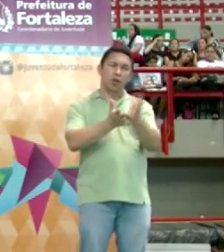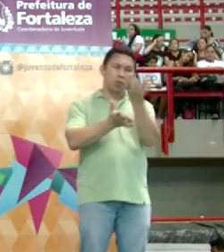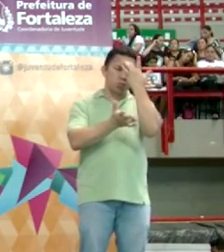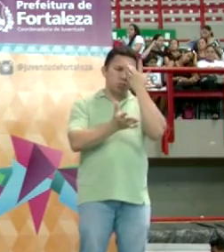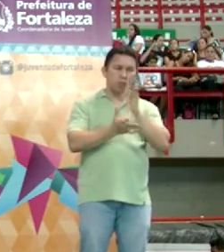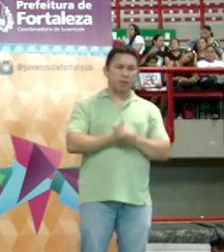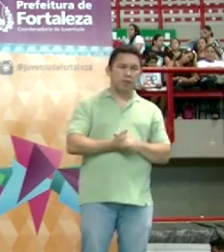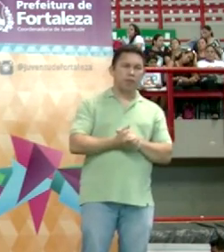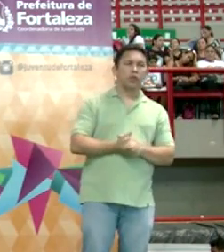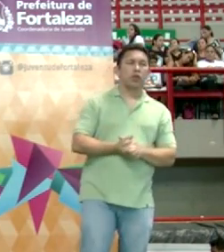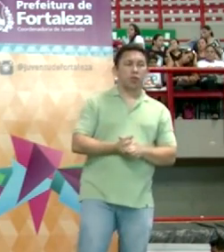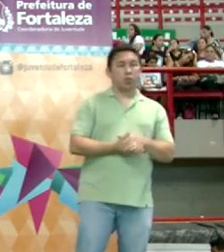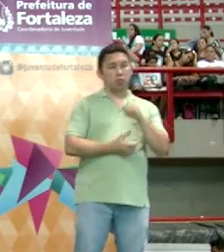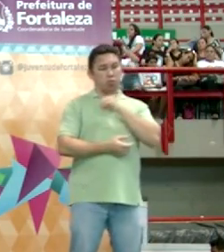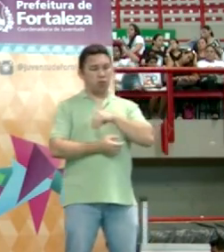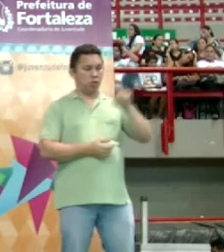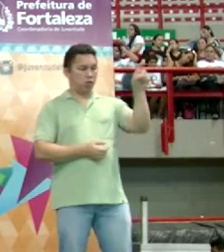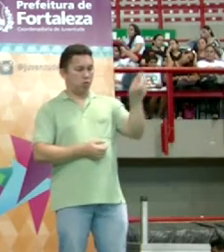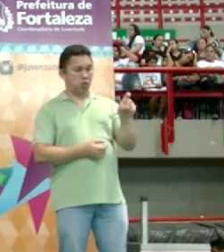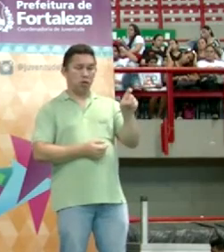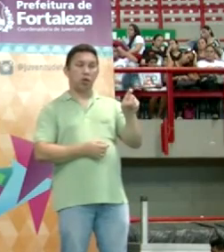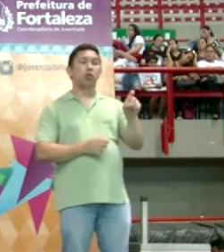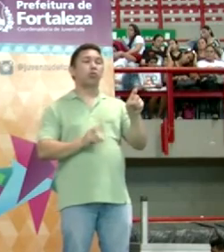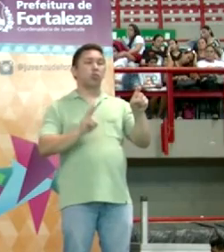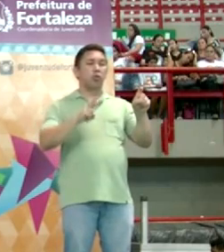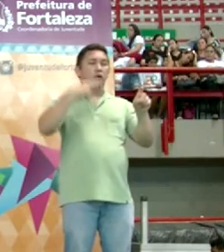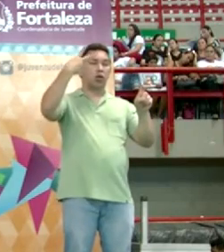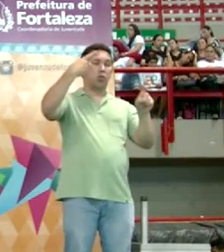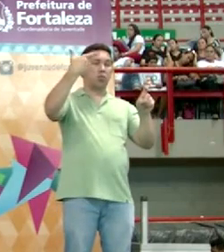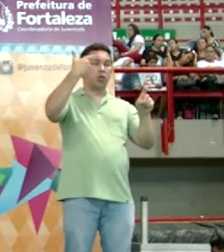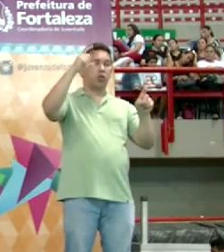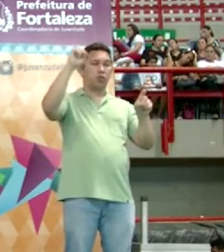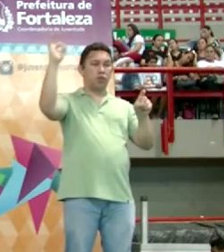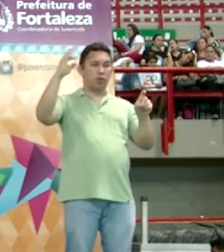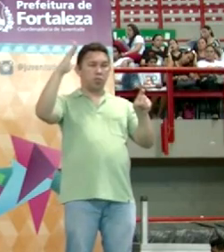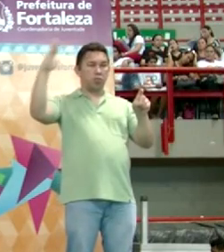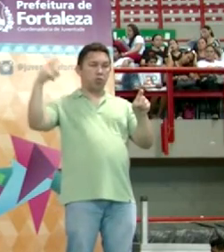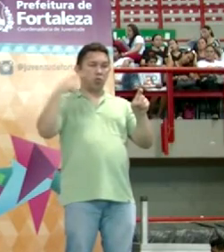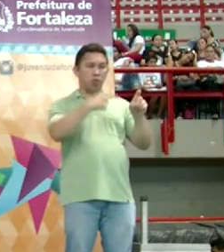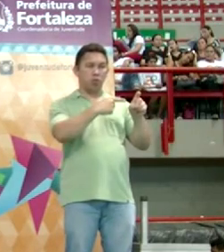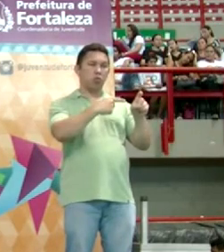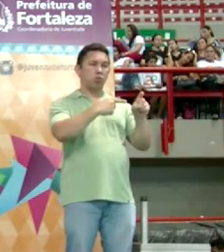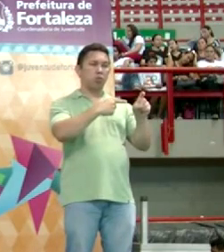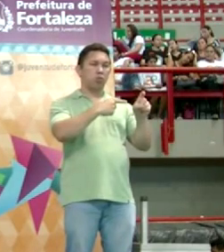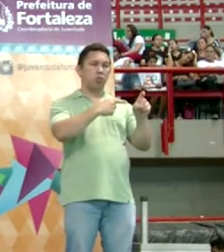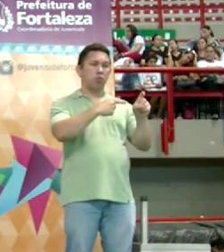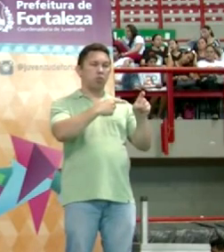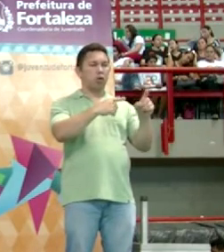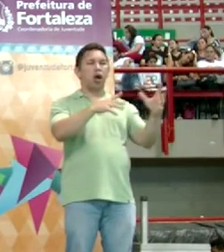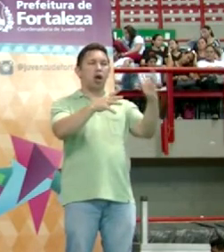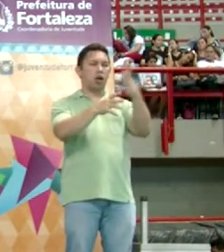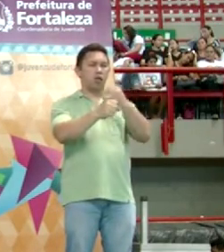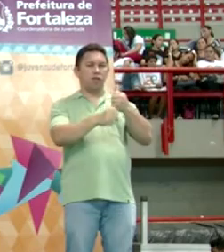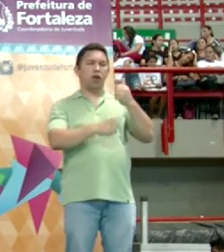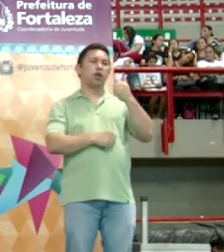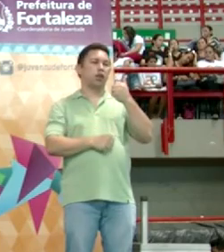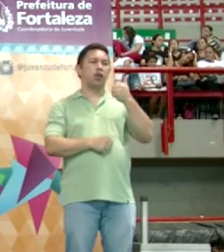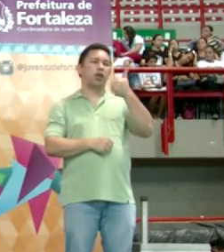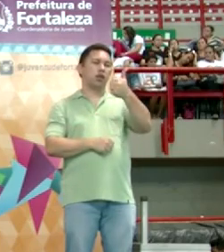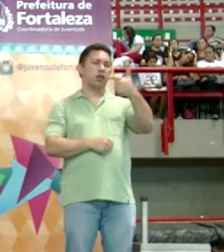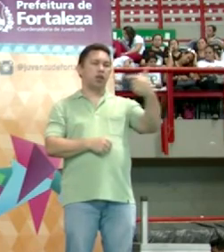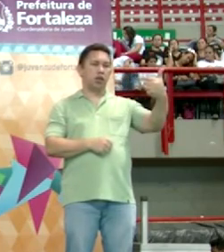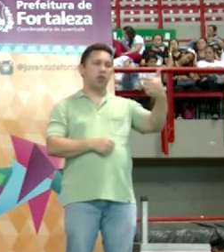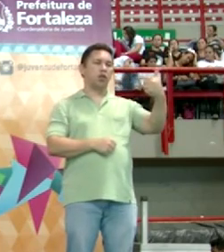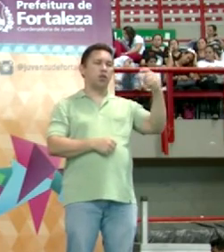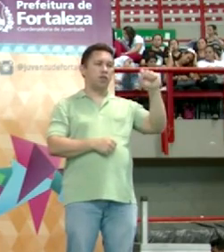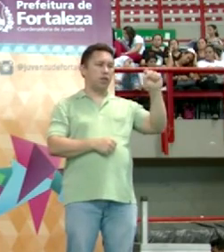né? Meu salário era X, aumentou 20% de X. Passou a valer 120% de X. Que